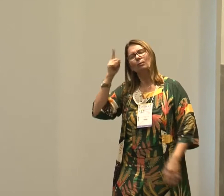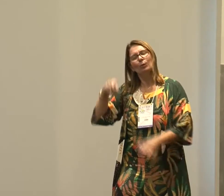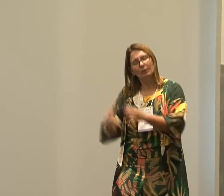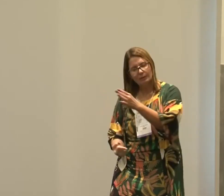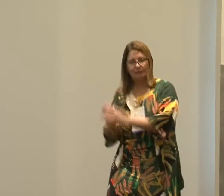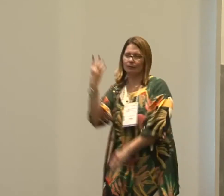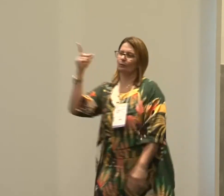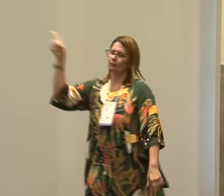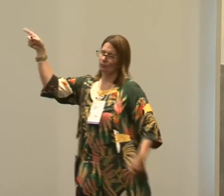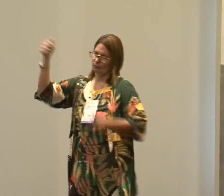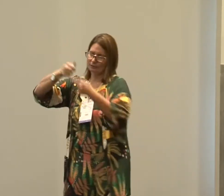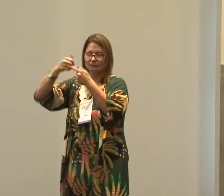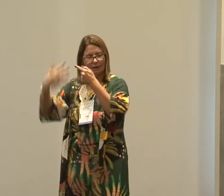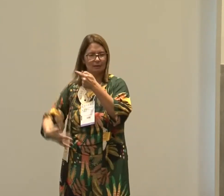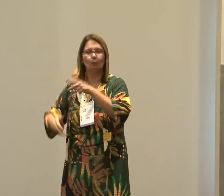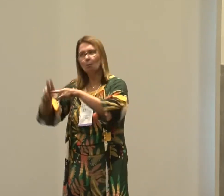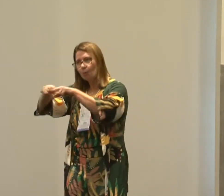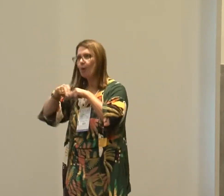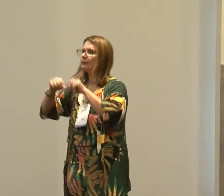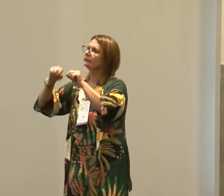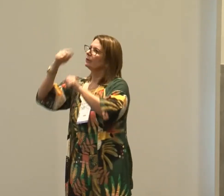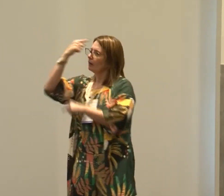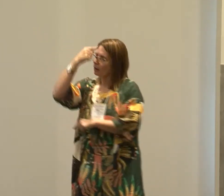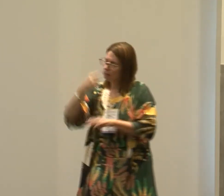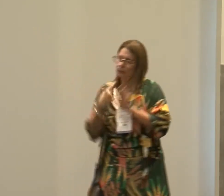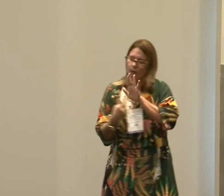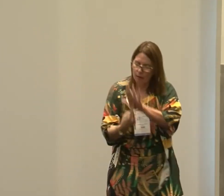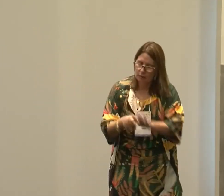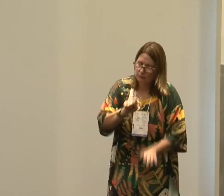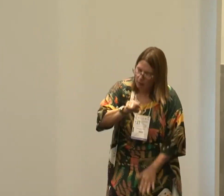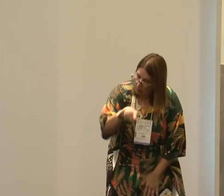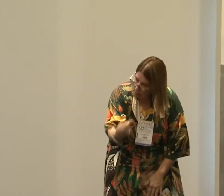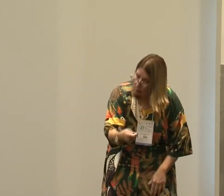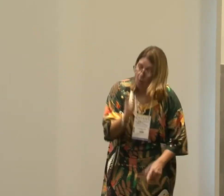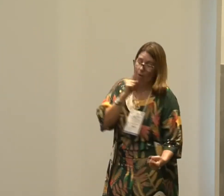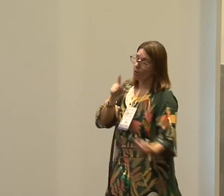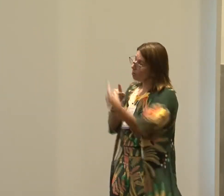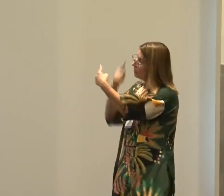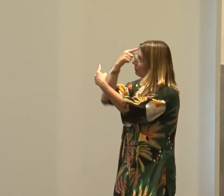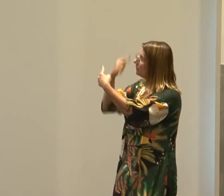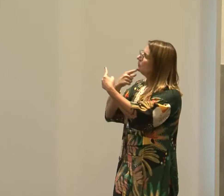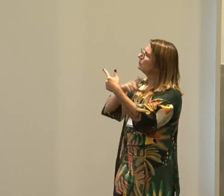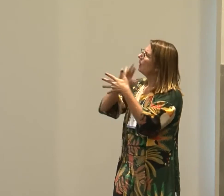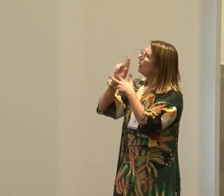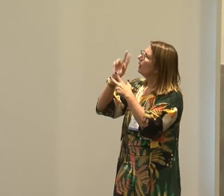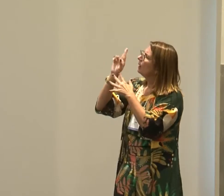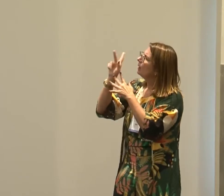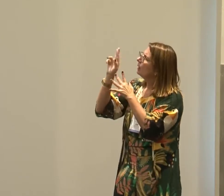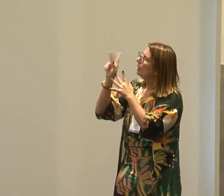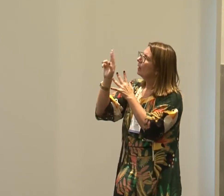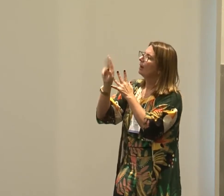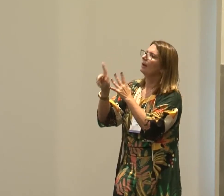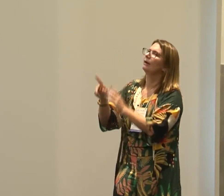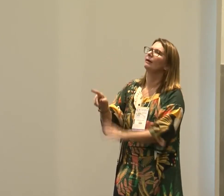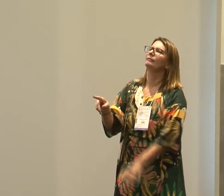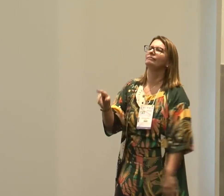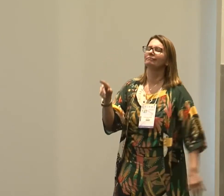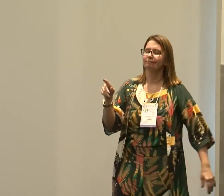mostrar imagens. E a partir dessa situação, dessa problemática, a gente mostrando imagens, mostrando